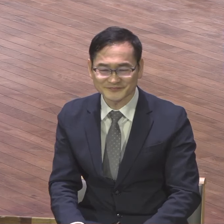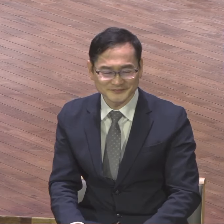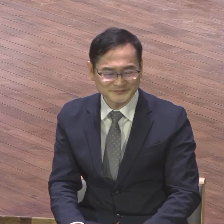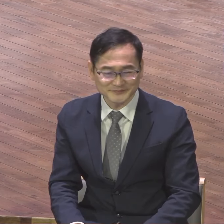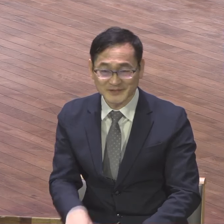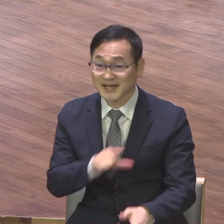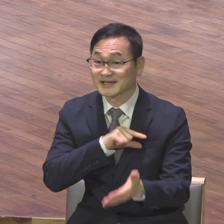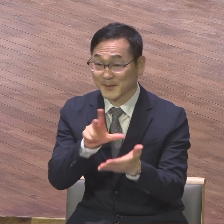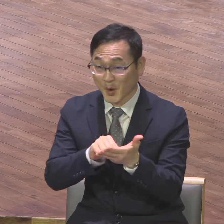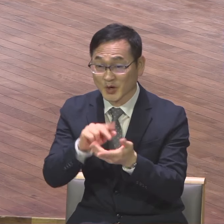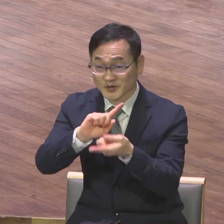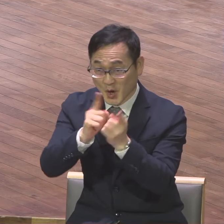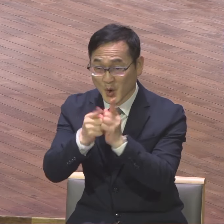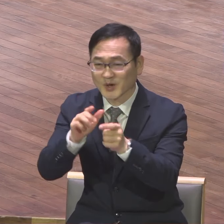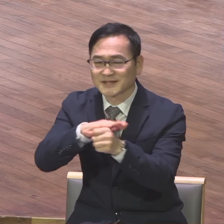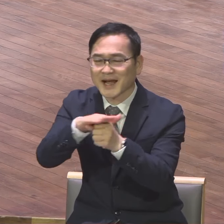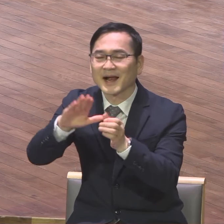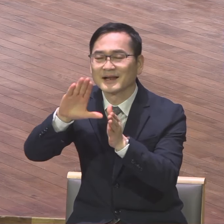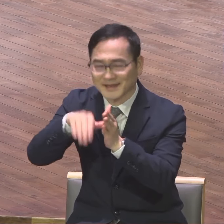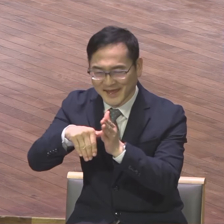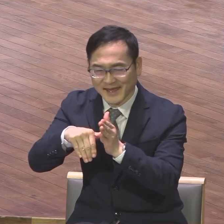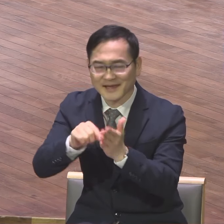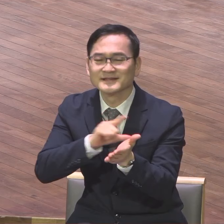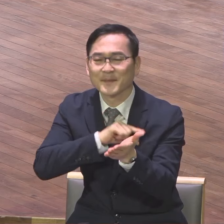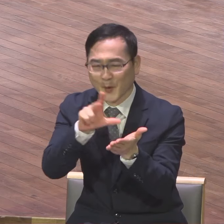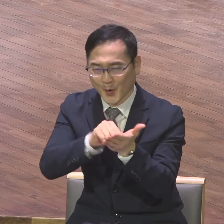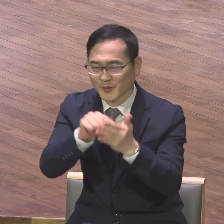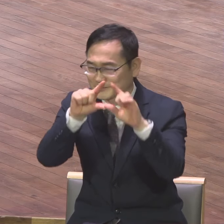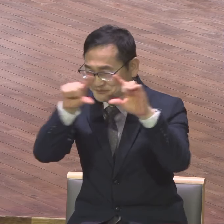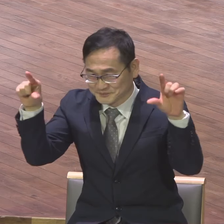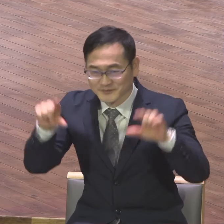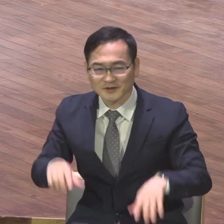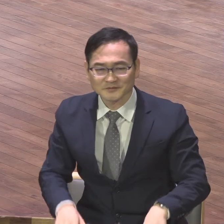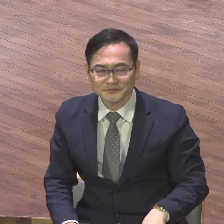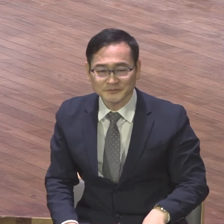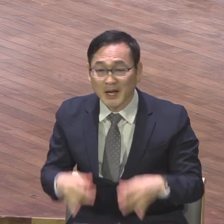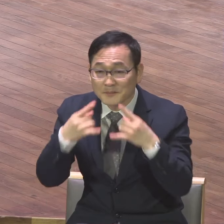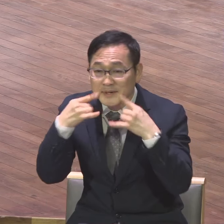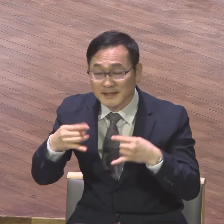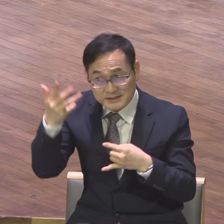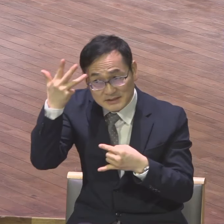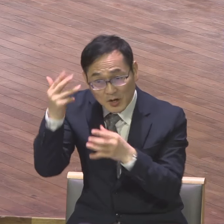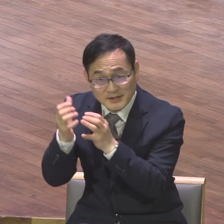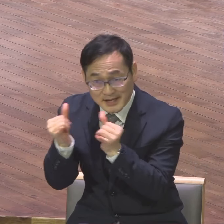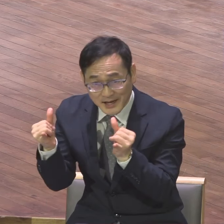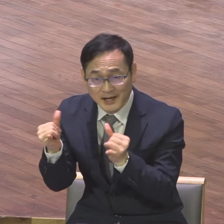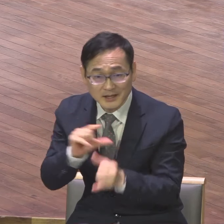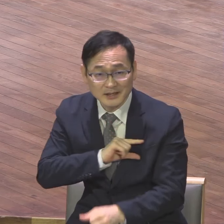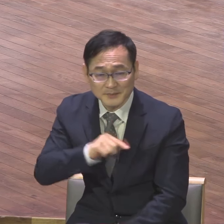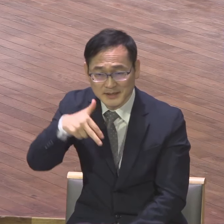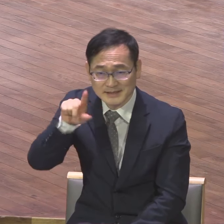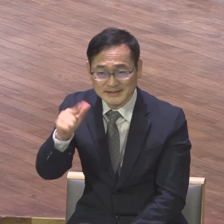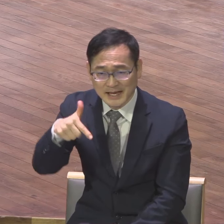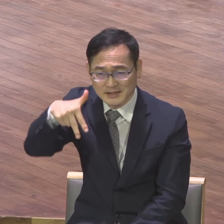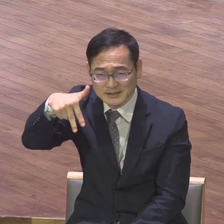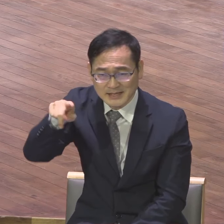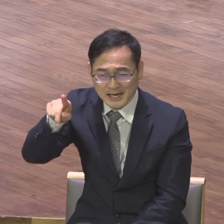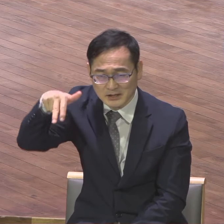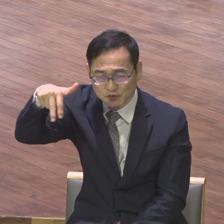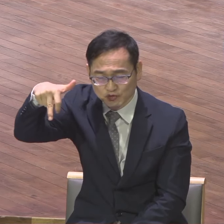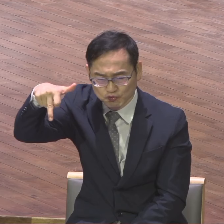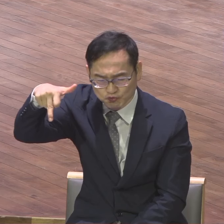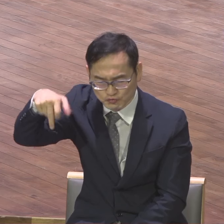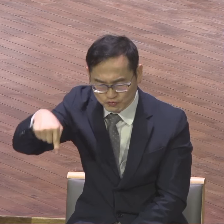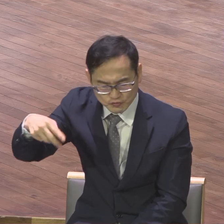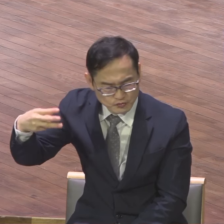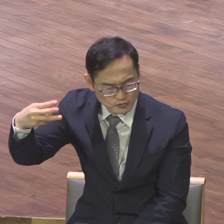때라는 제목으로 말씀을 드립니다. 프랑스 철학자가 있어요. 장 자크루소라는 이